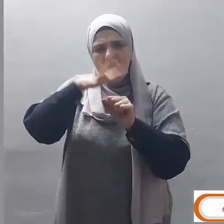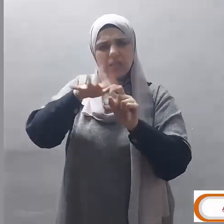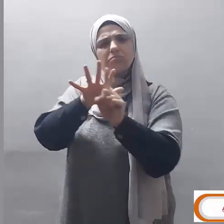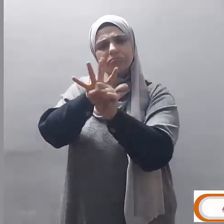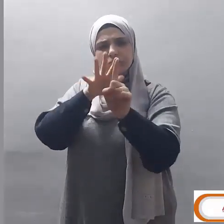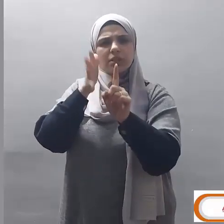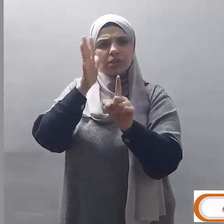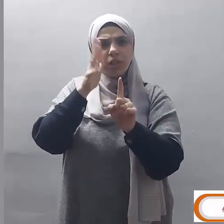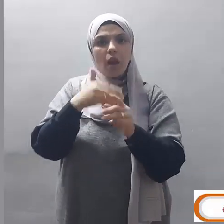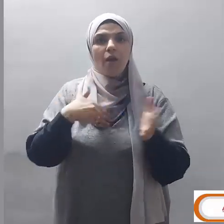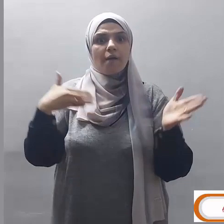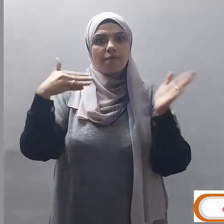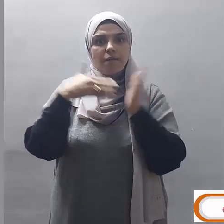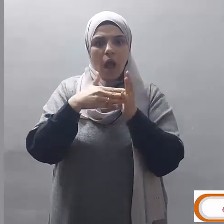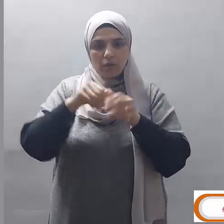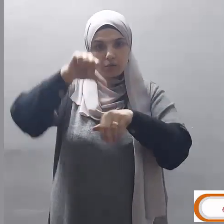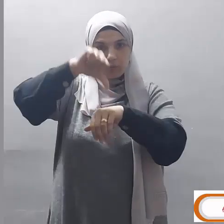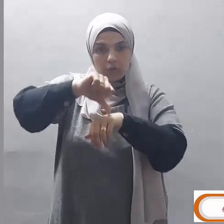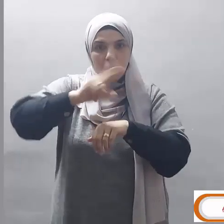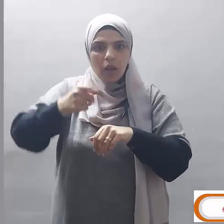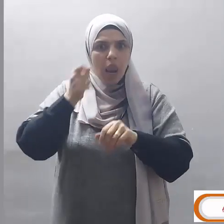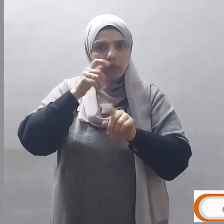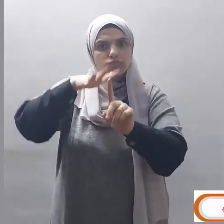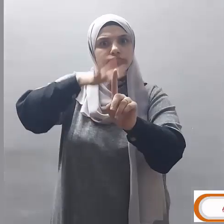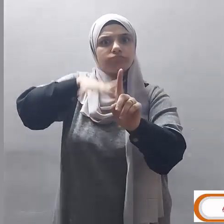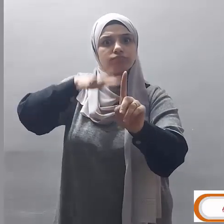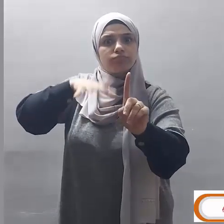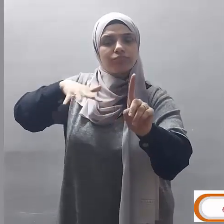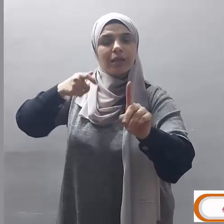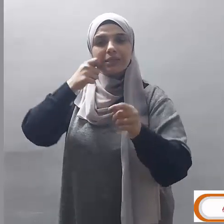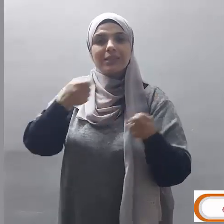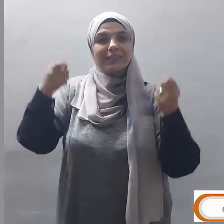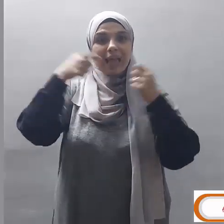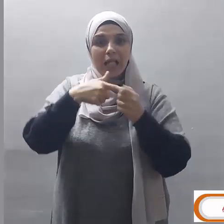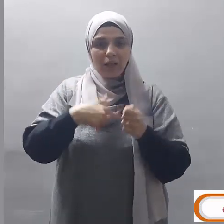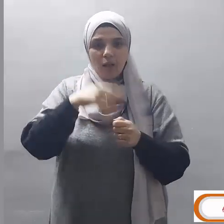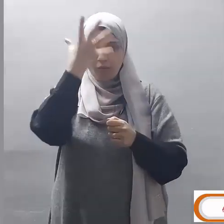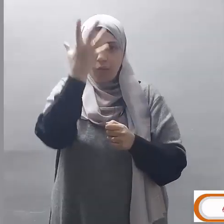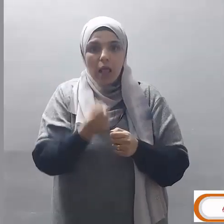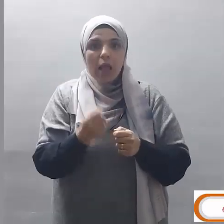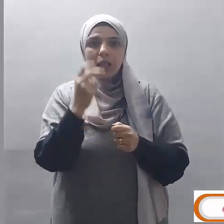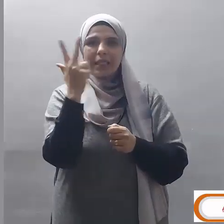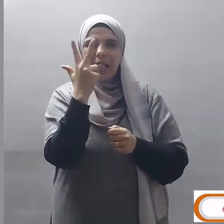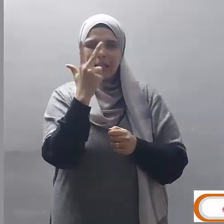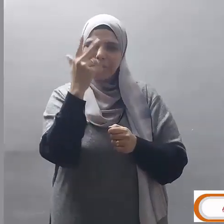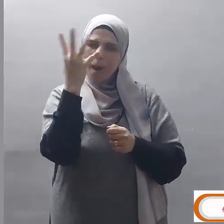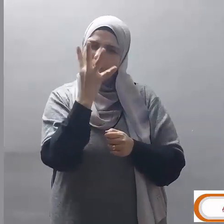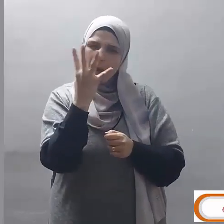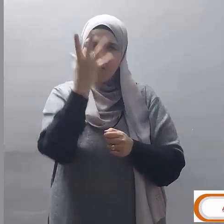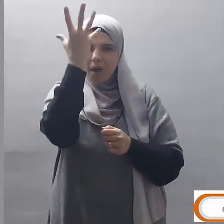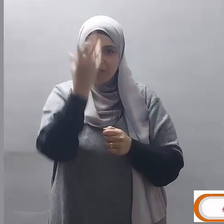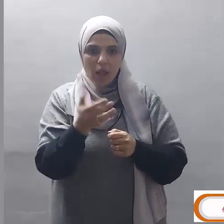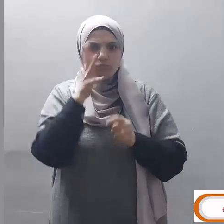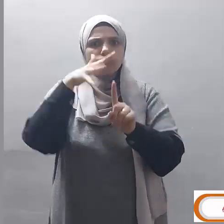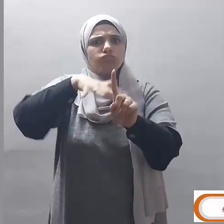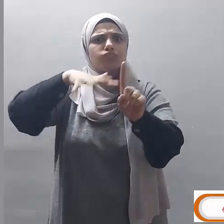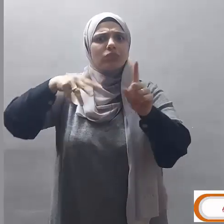صلى من القابلة فكثر الناس، ثم اجتمعوا من الليلة الثالثة أو الرابعة، فلم